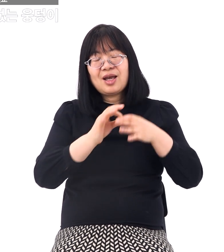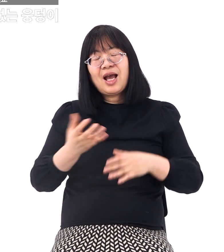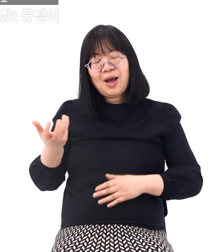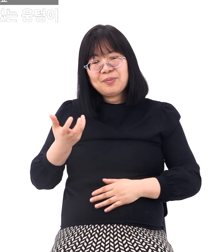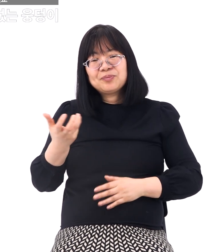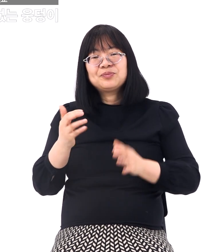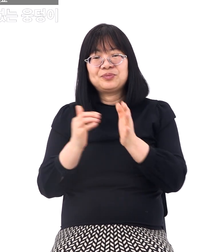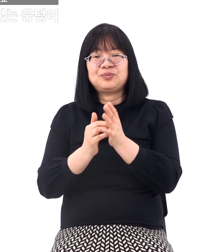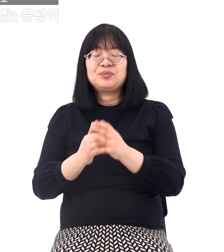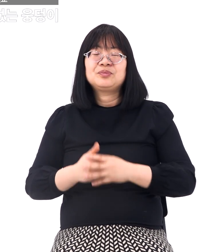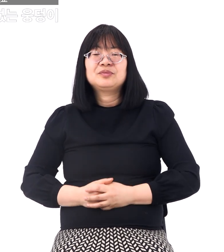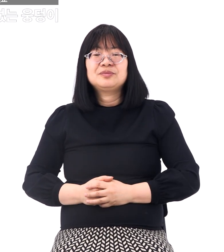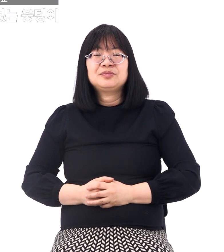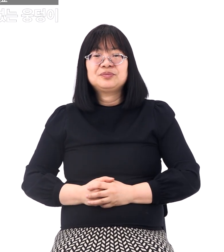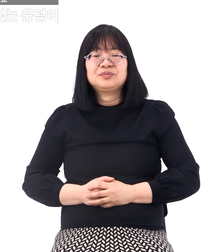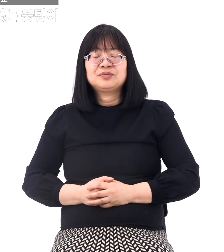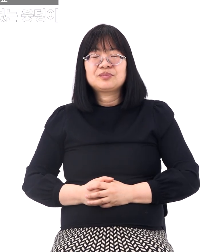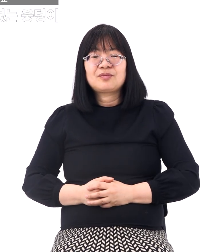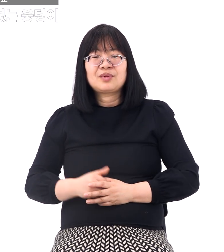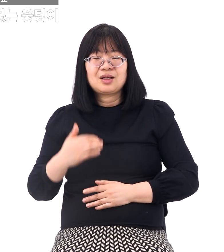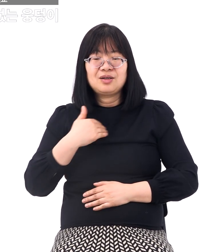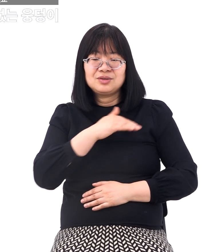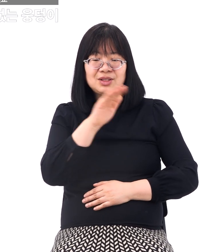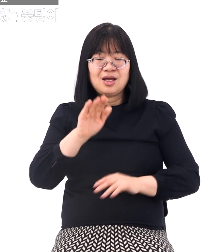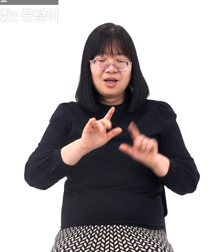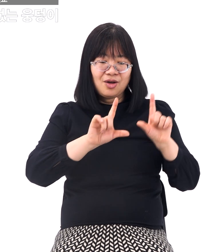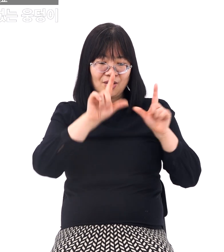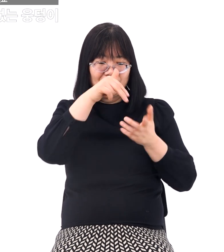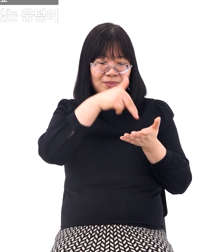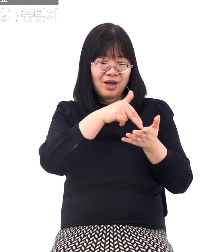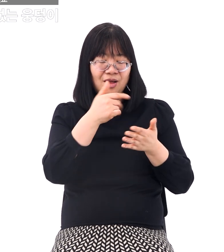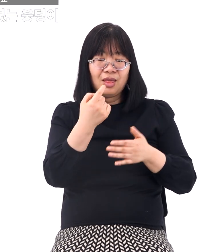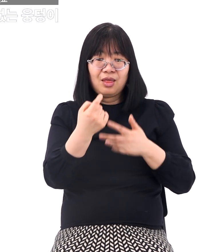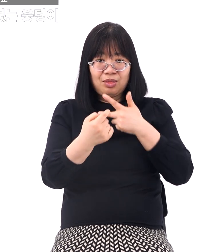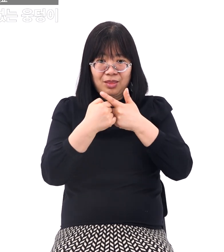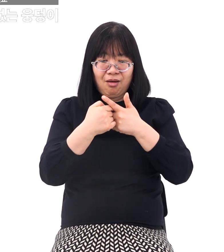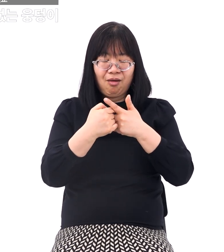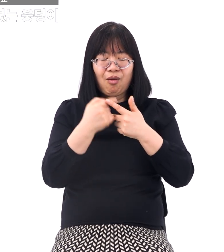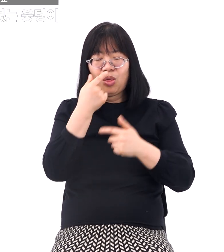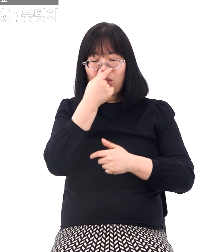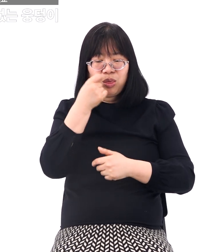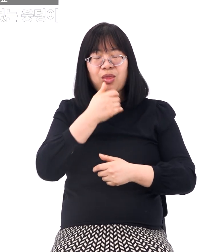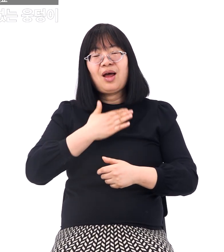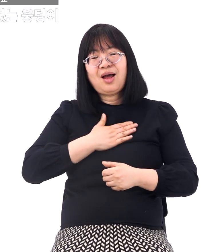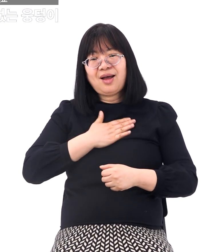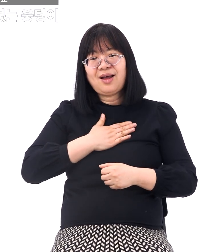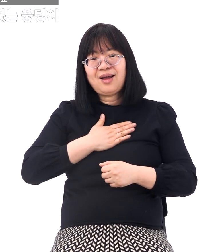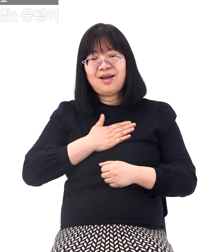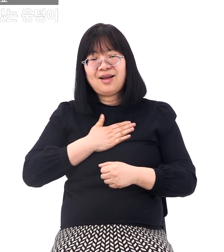아프셨어요. 그래서 우리의 형편을 너무 잘 아시는 분이에요. 믿습니까?